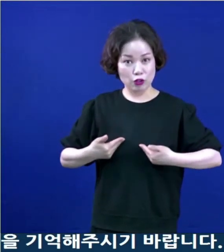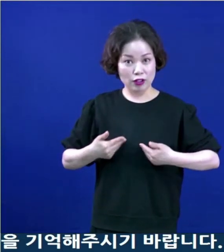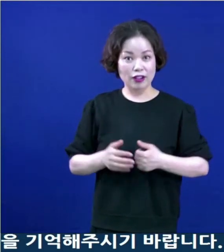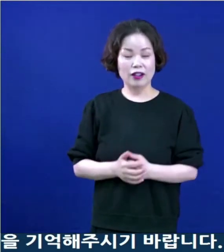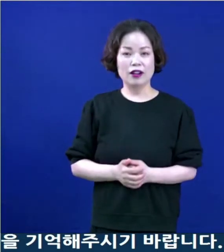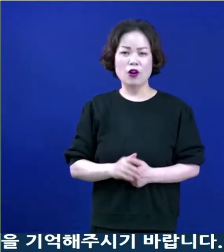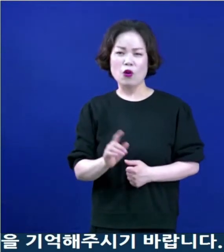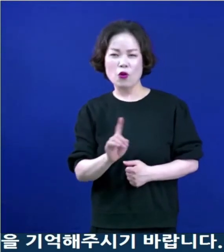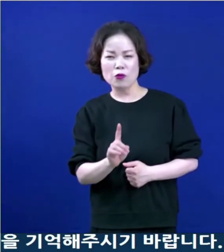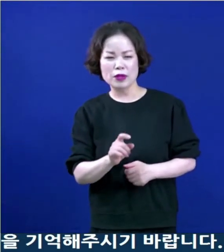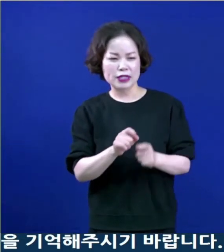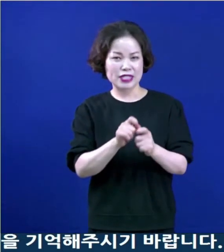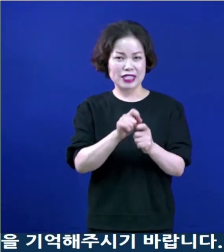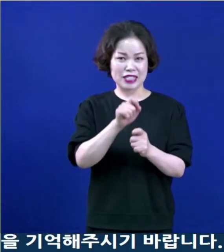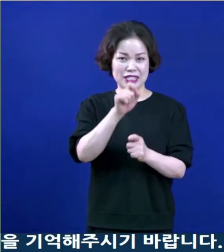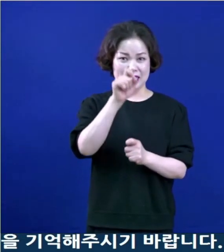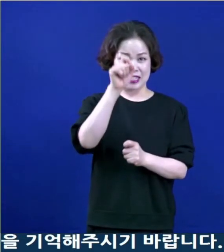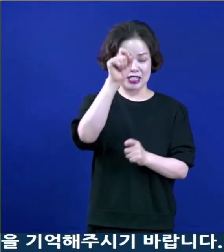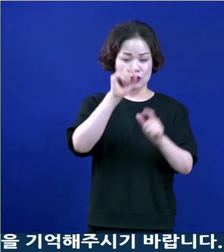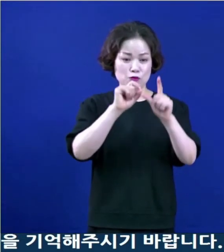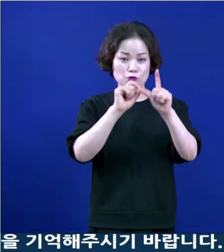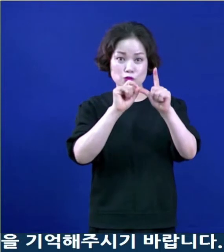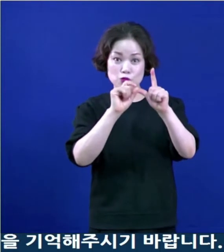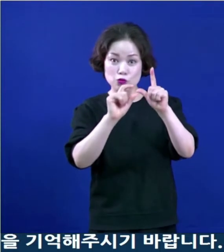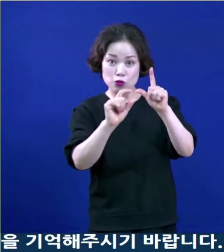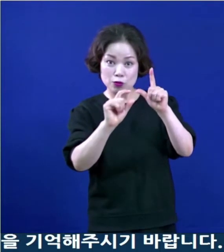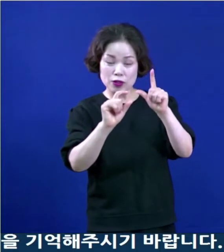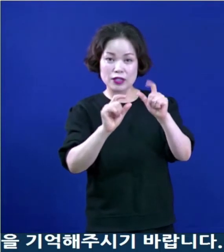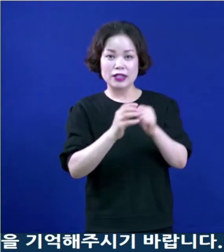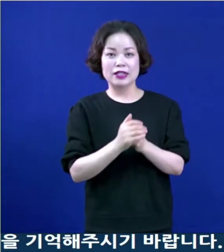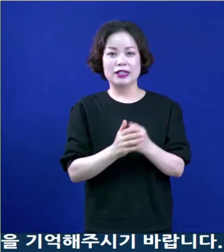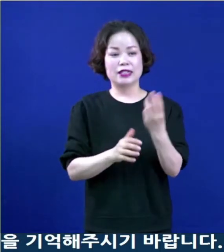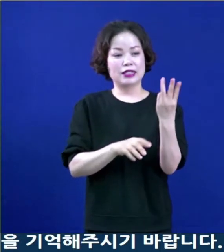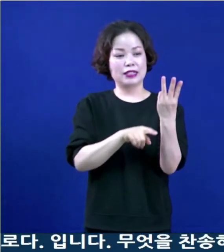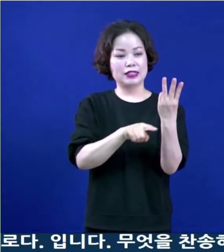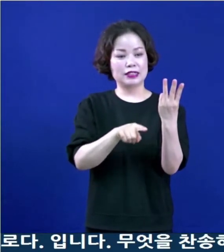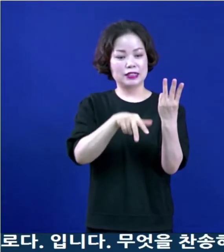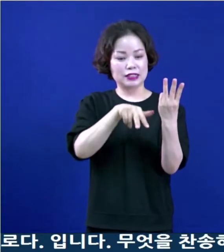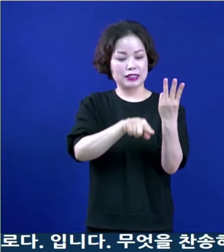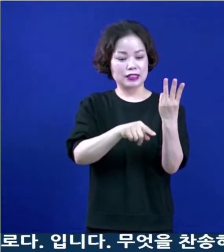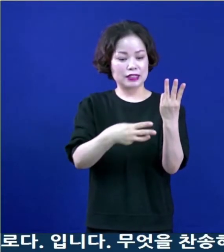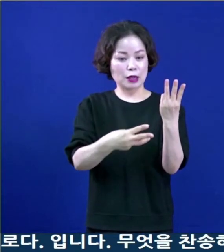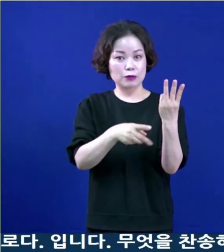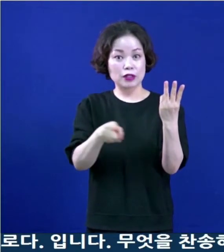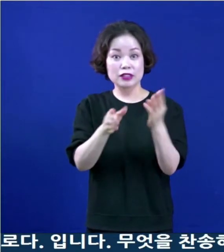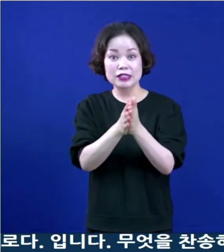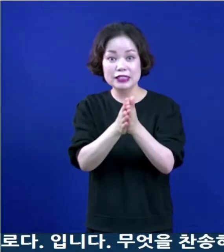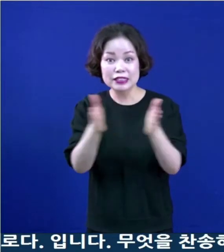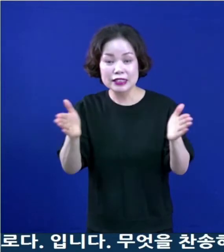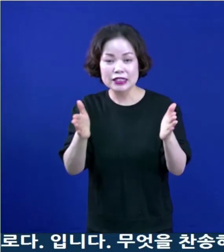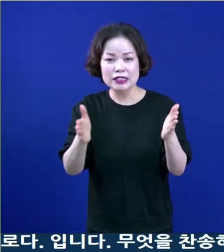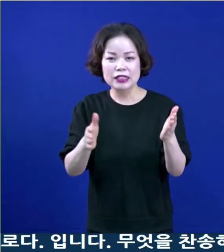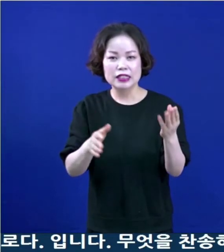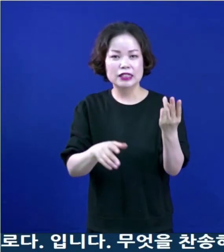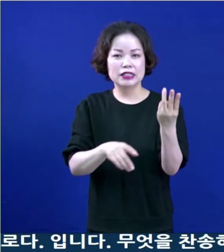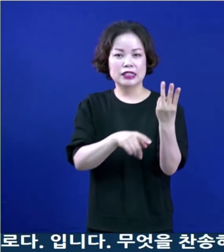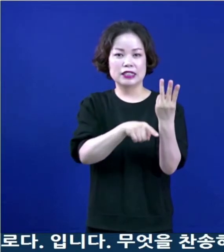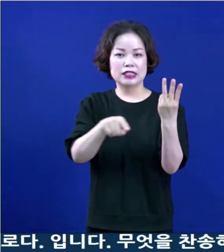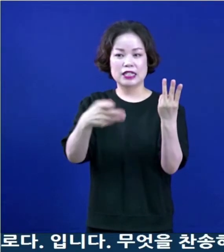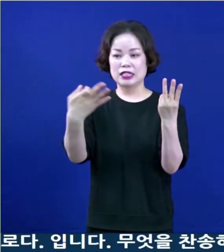이게 얼마나 긴 부분이냐면 3절에서 시작된 문장은